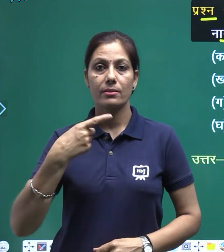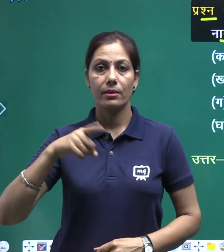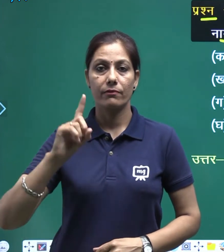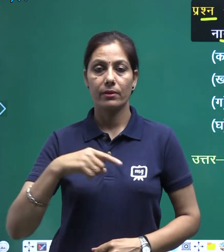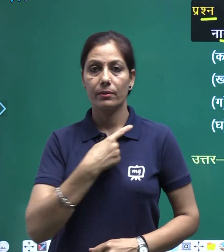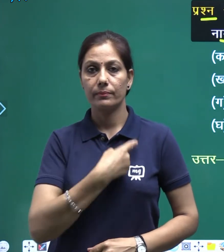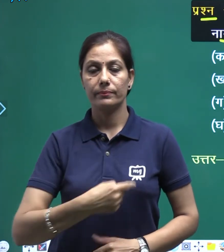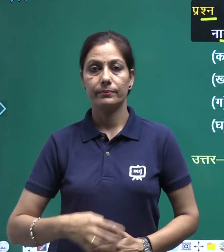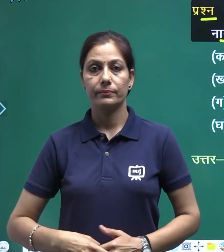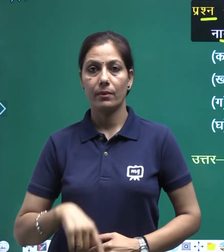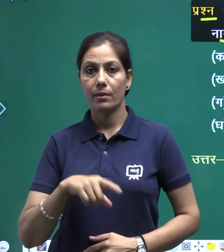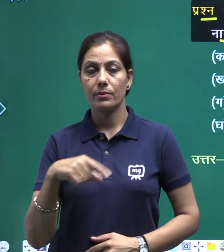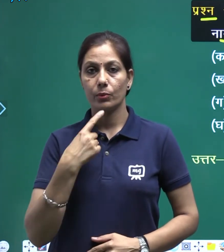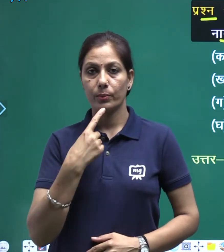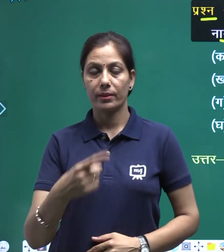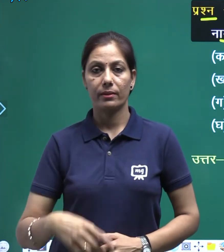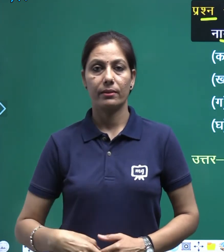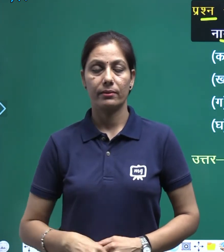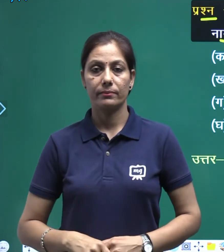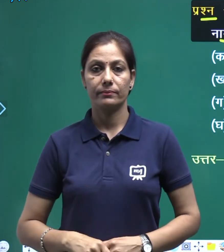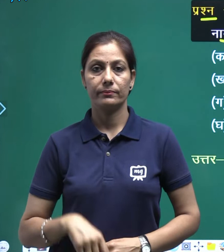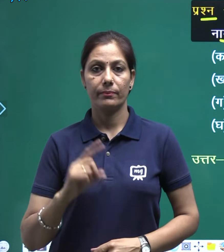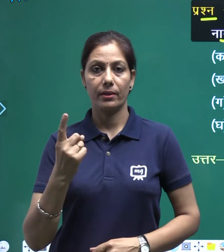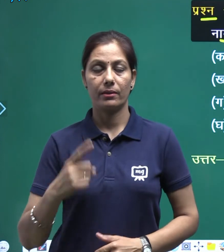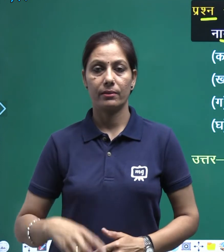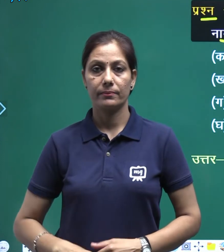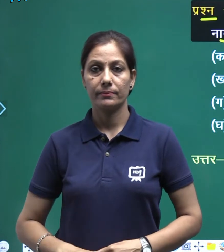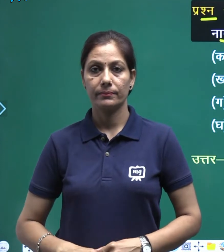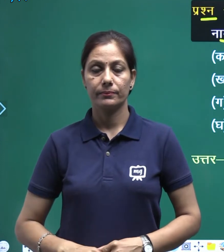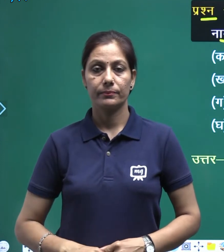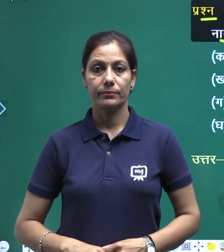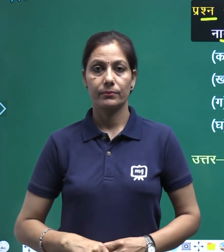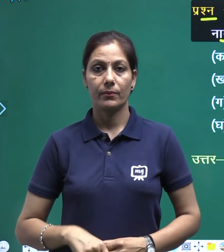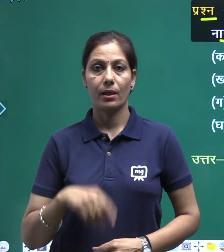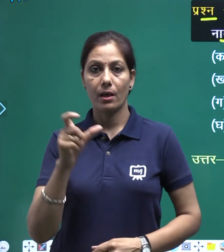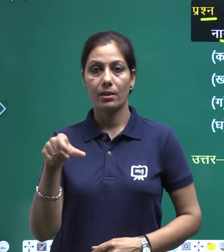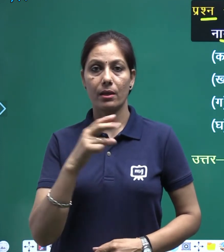विकल्प आपको बताना है। पहला सुंदर,